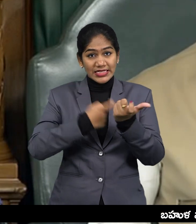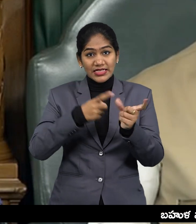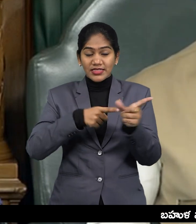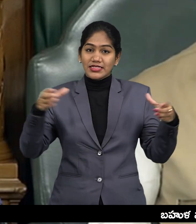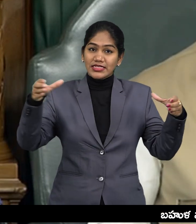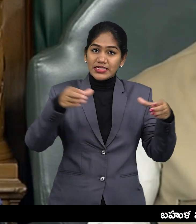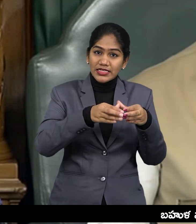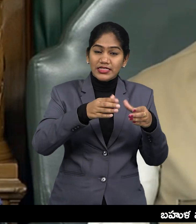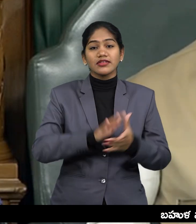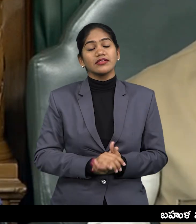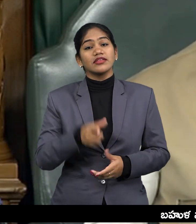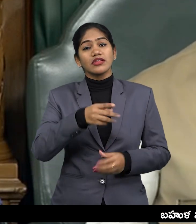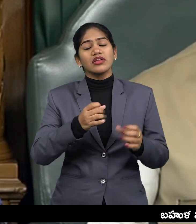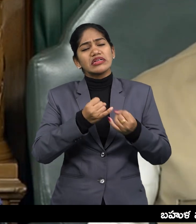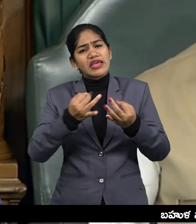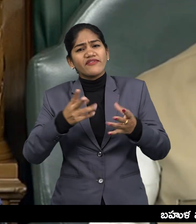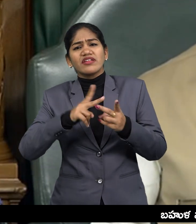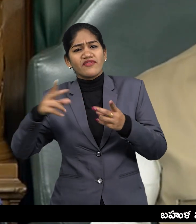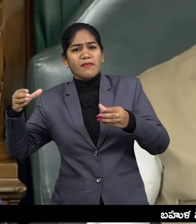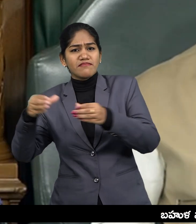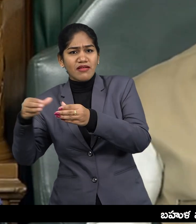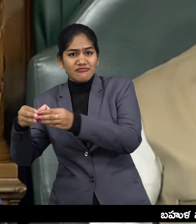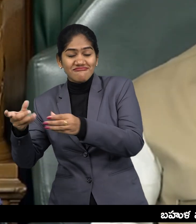బహుళ పార్టీల మెజారిటీని కూడా కూడగట్టుకొని